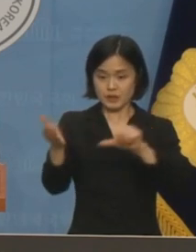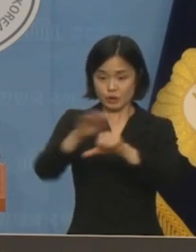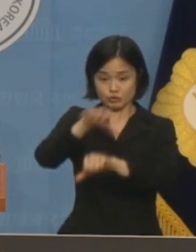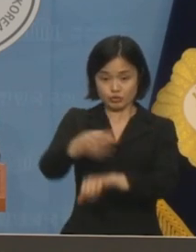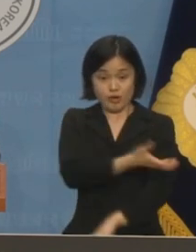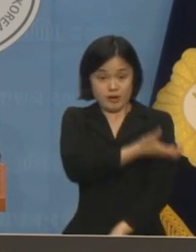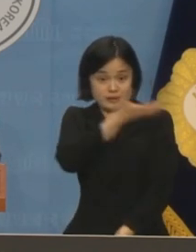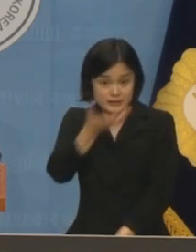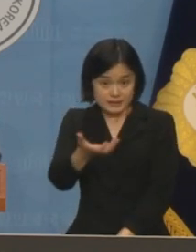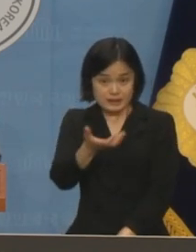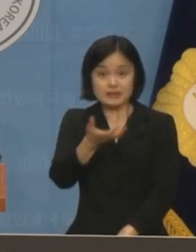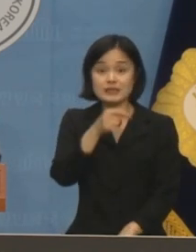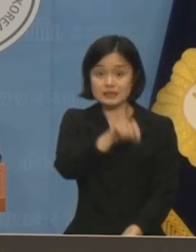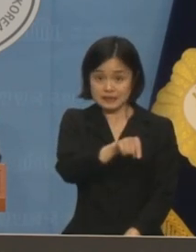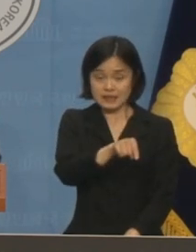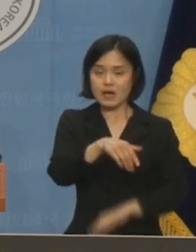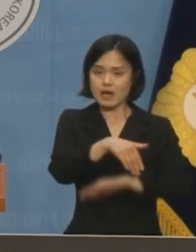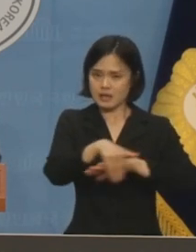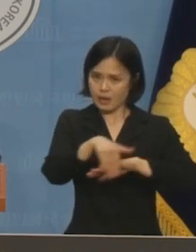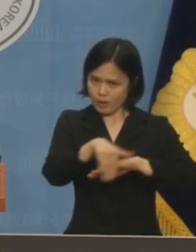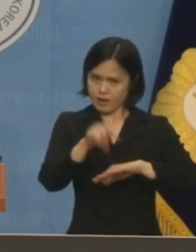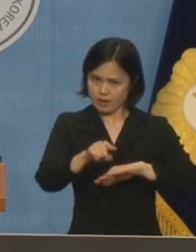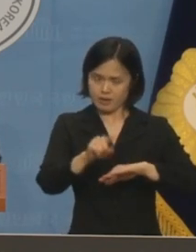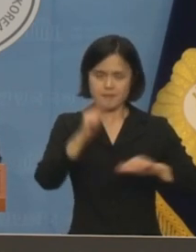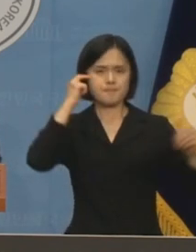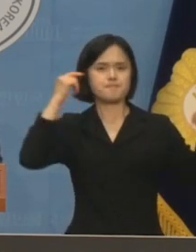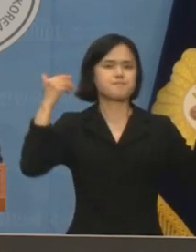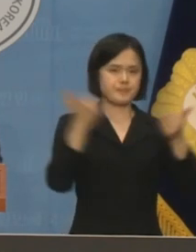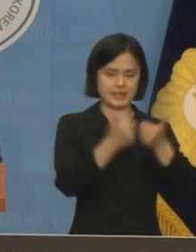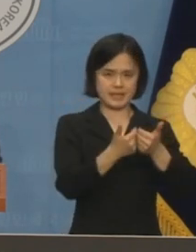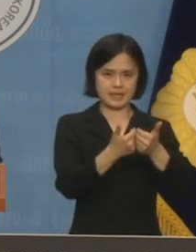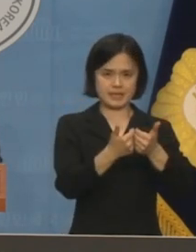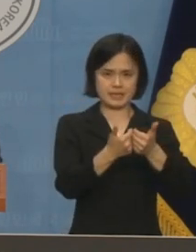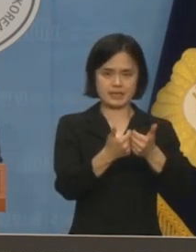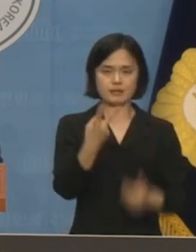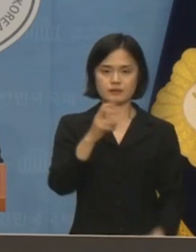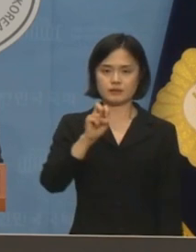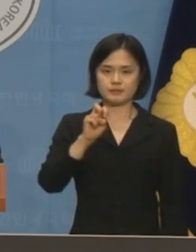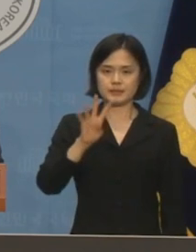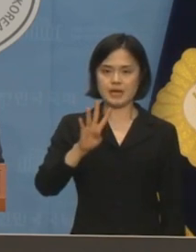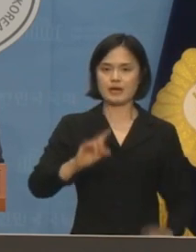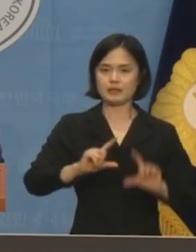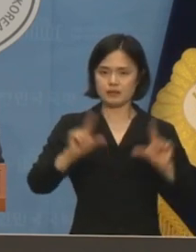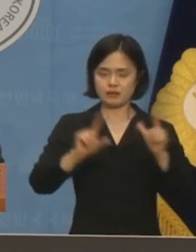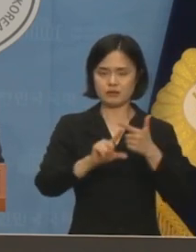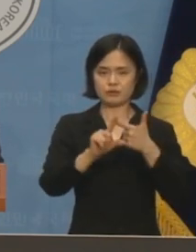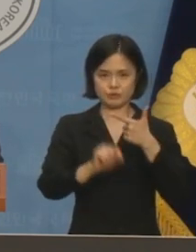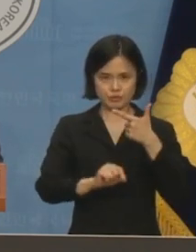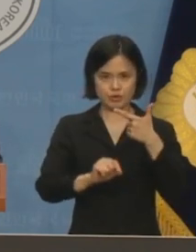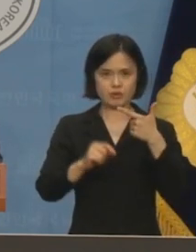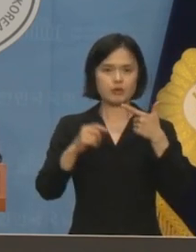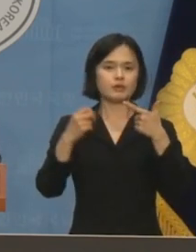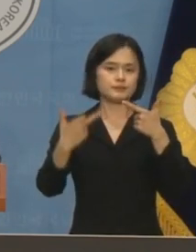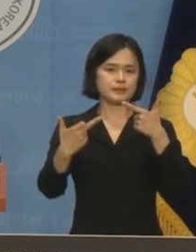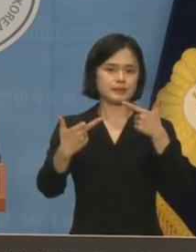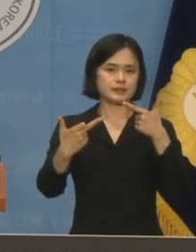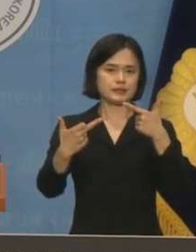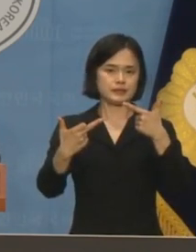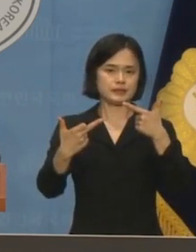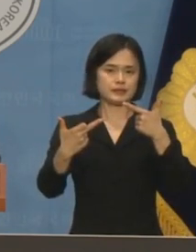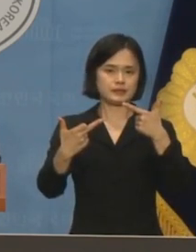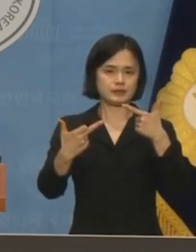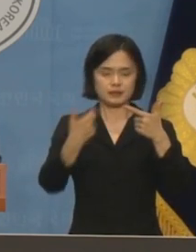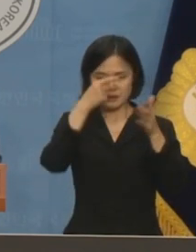국립대전현충원 이장을 절대 반대한다. 2024년 6월 17일 수도권